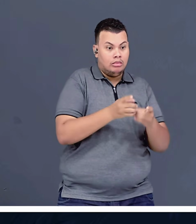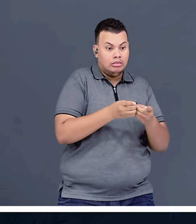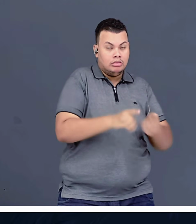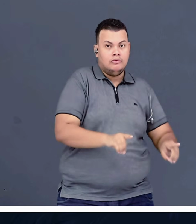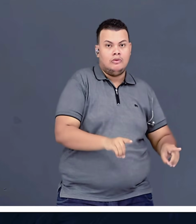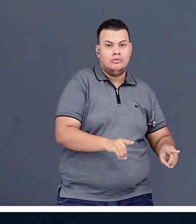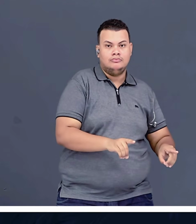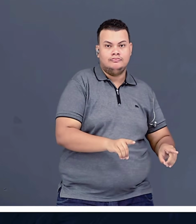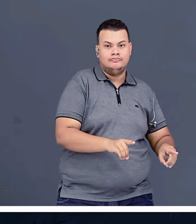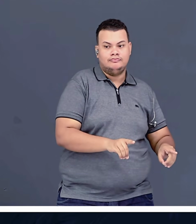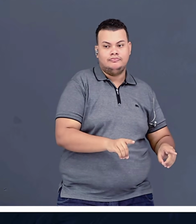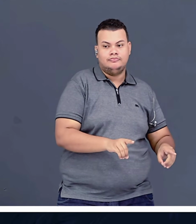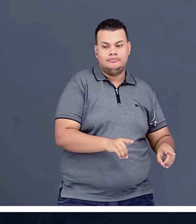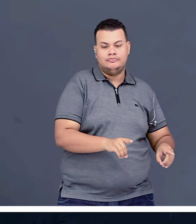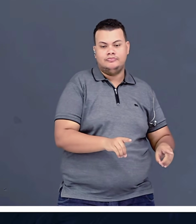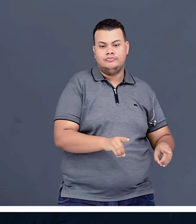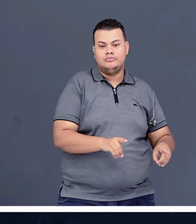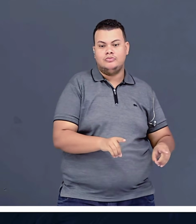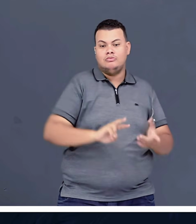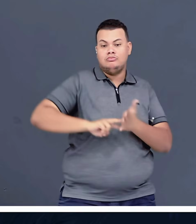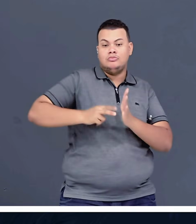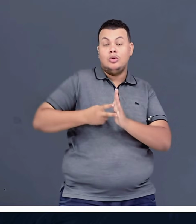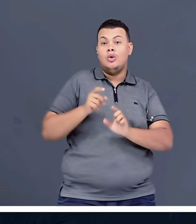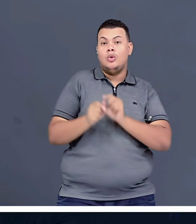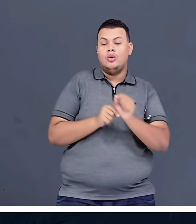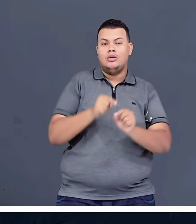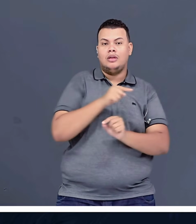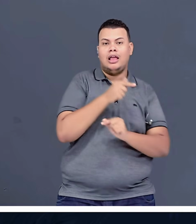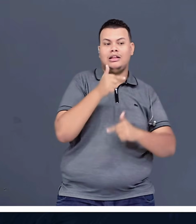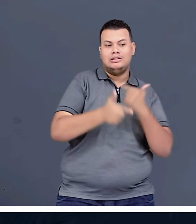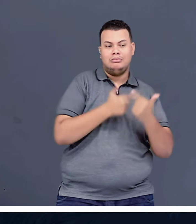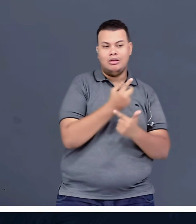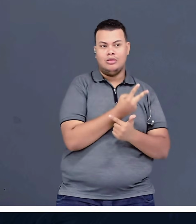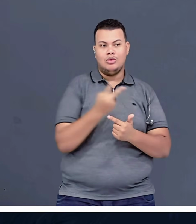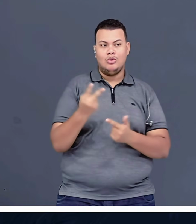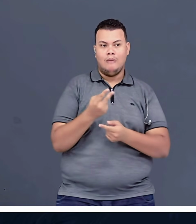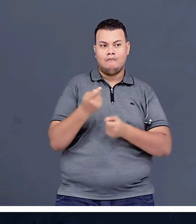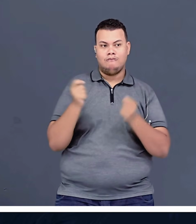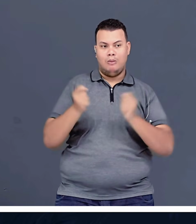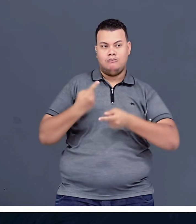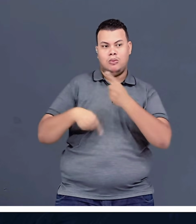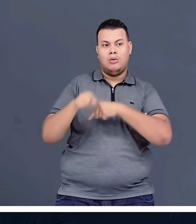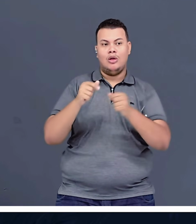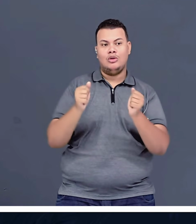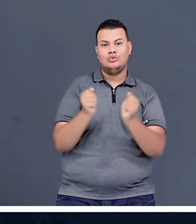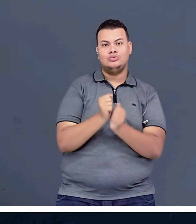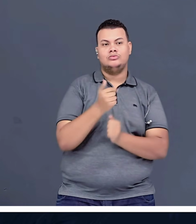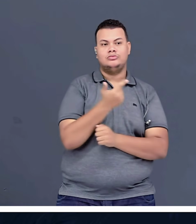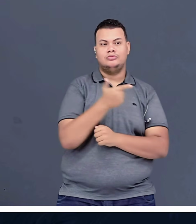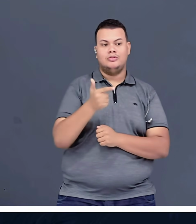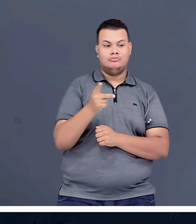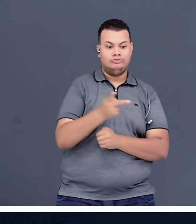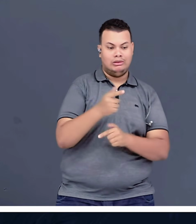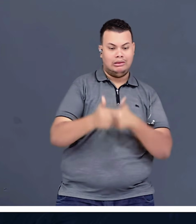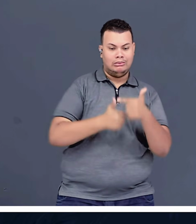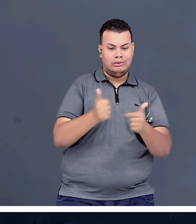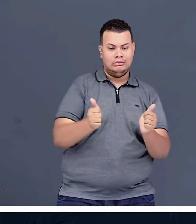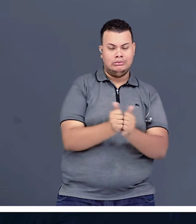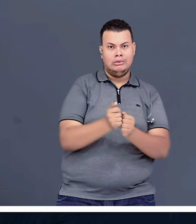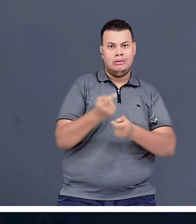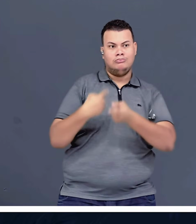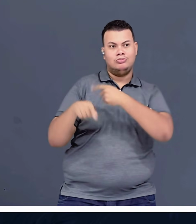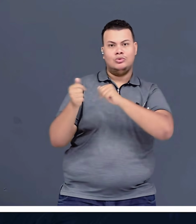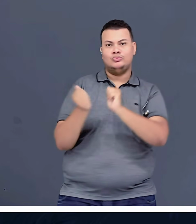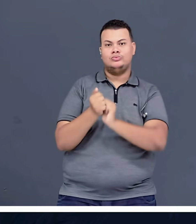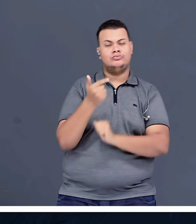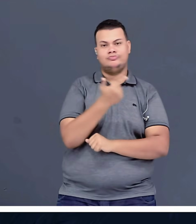separar. Ou seja, esses dois não trabalham para prosperar juntos, né? Esses dois não trabalham para crescer